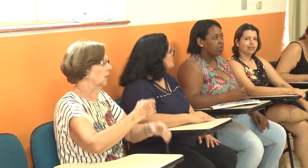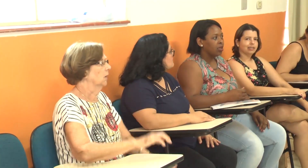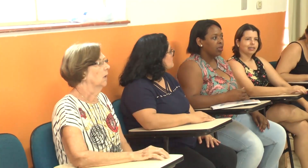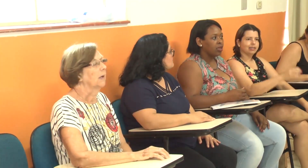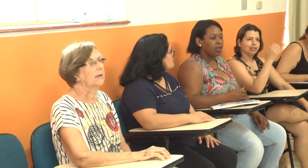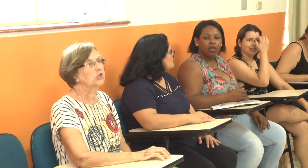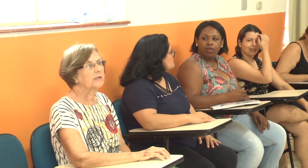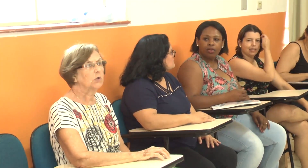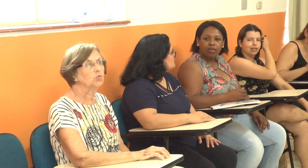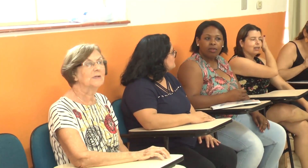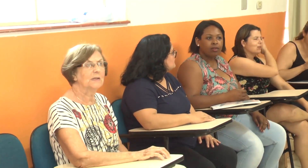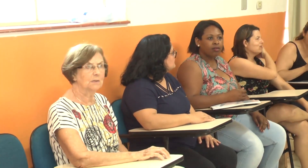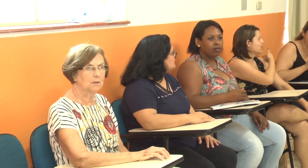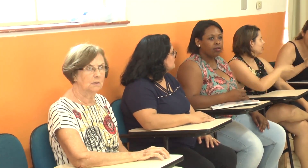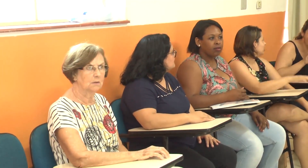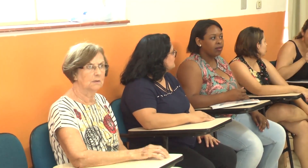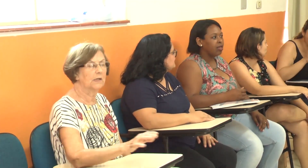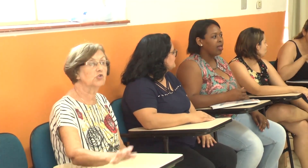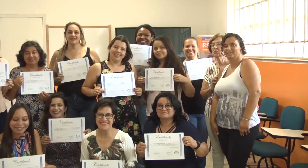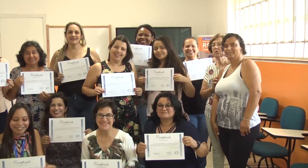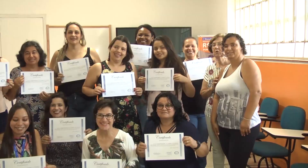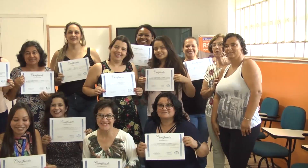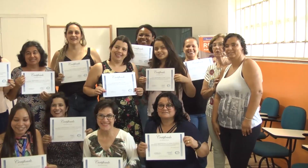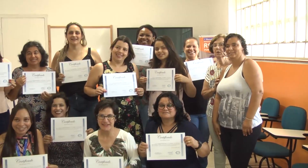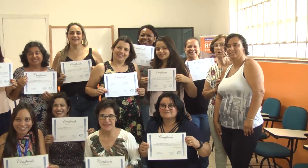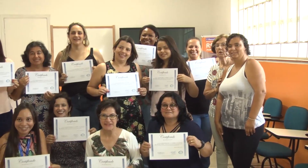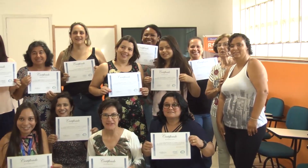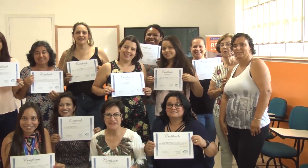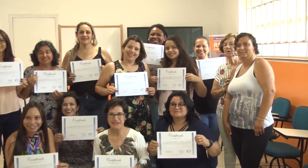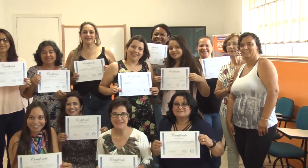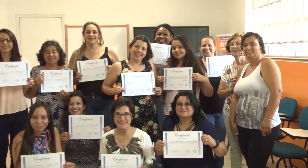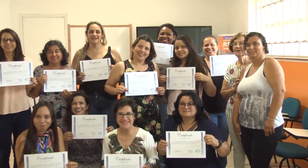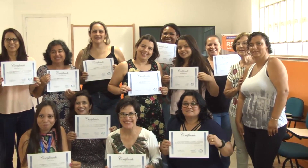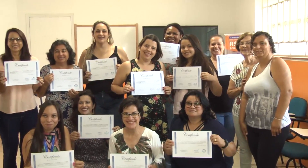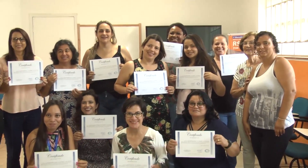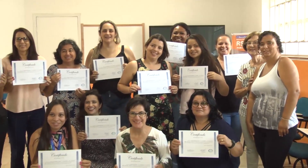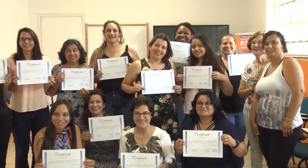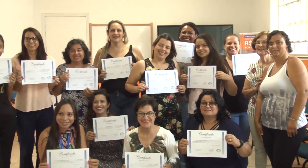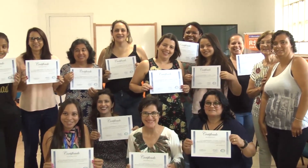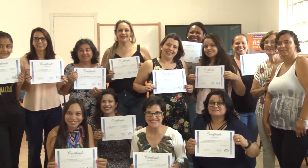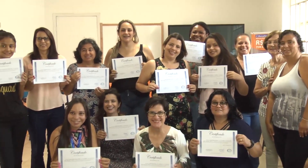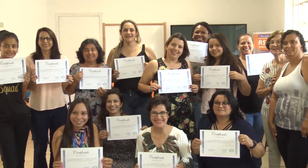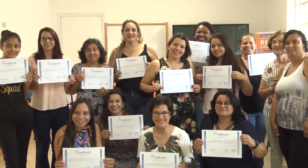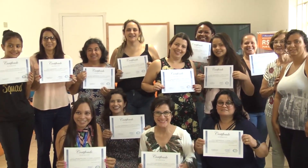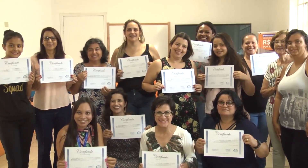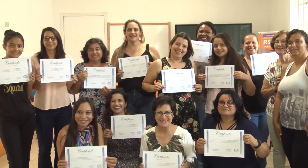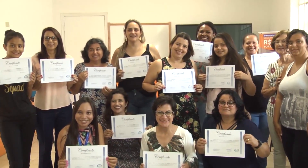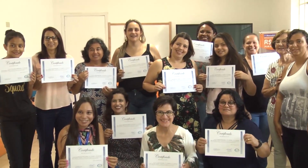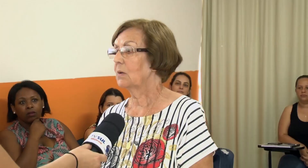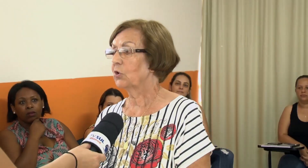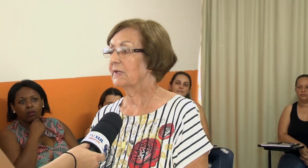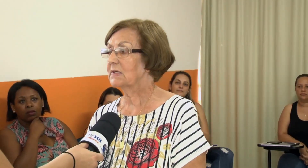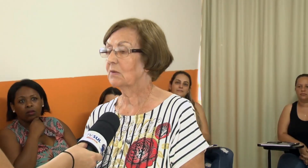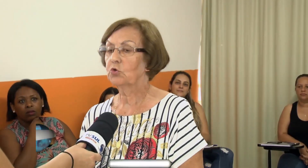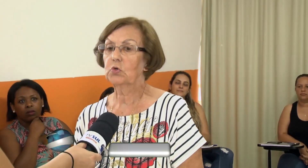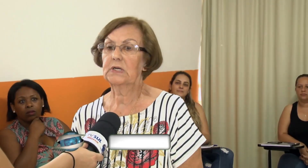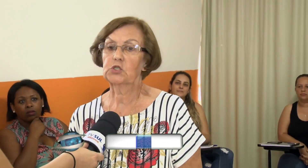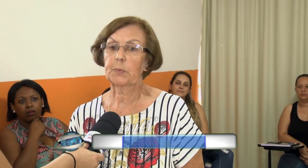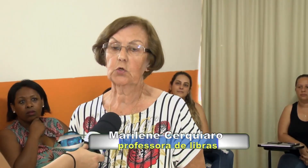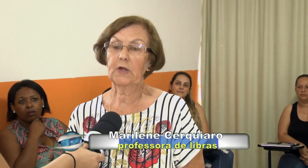professora de Libras há 34 anos. Para ela, esta turma que está se formando será divulgadora da língua. A importância é muito grande, porque eu tenho